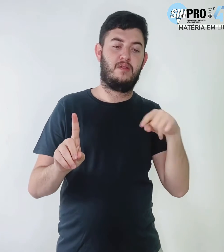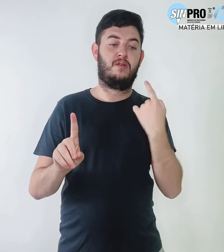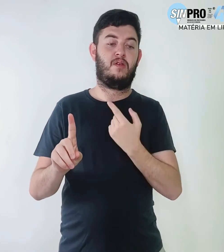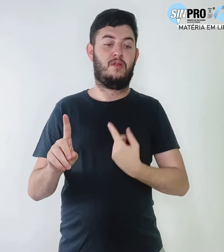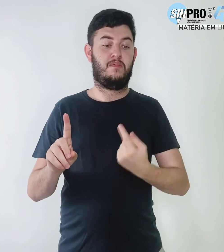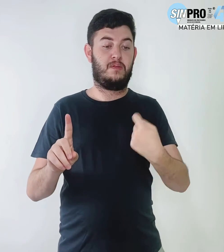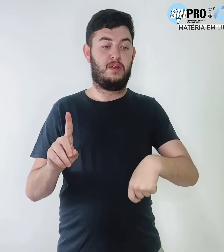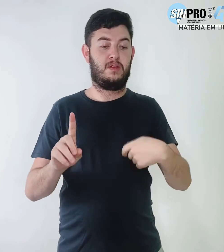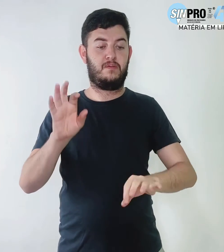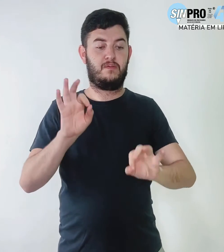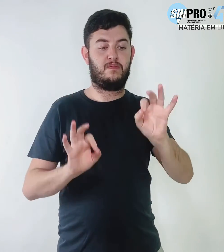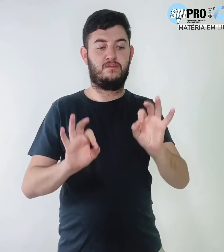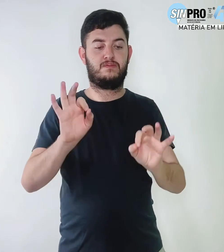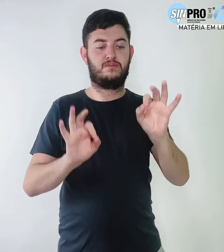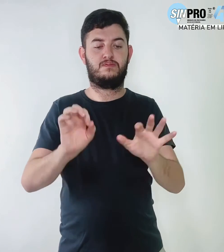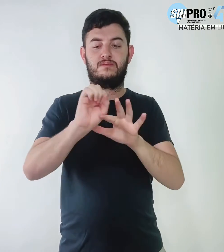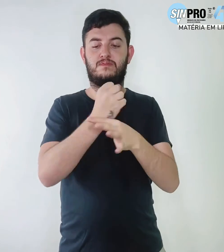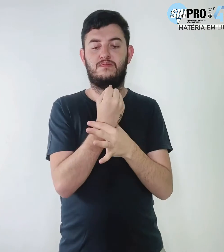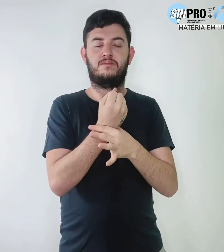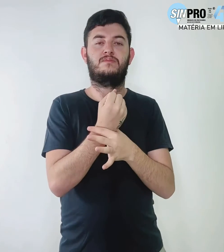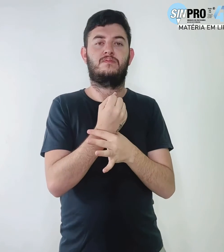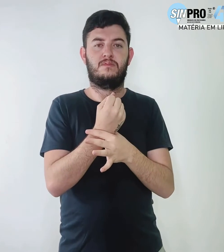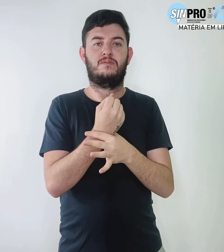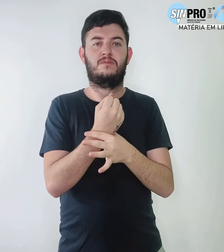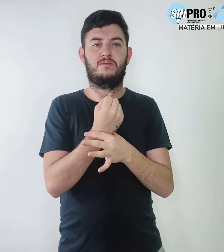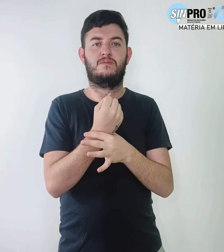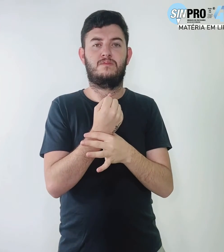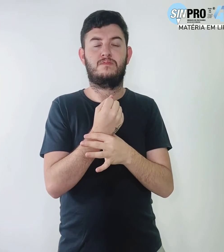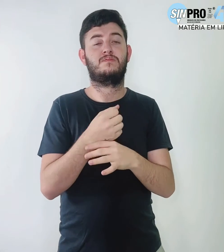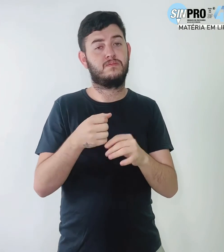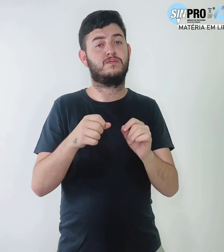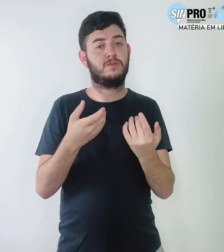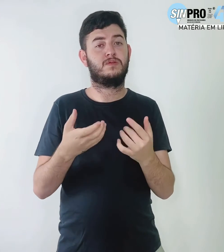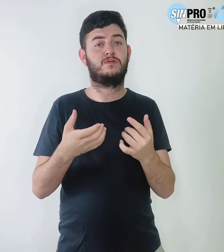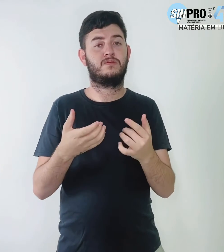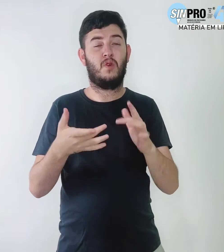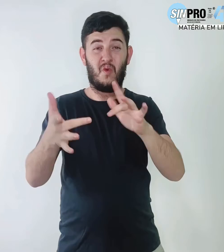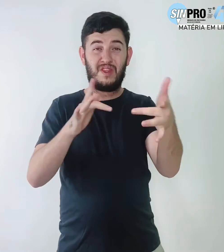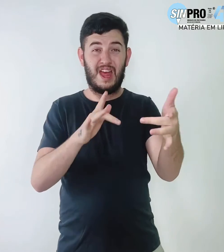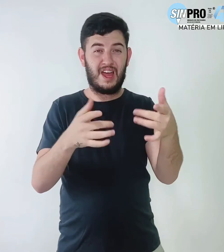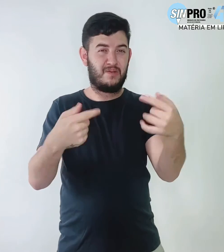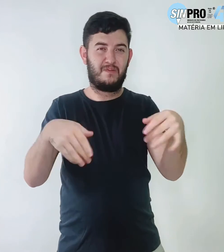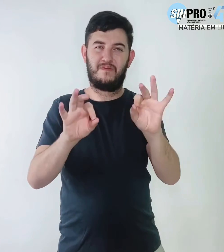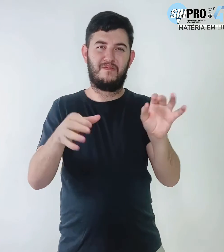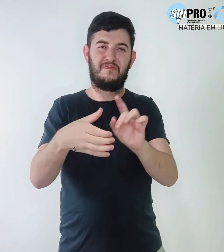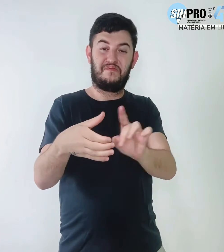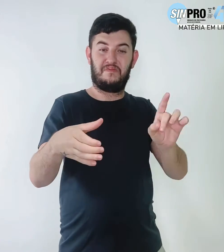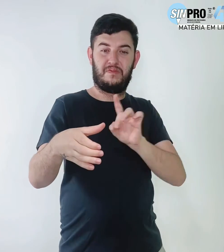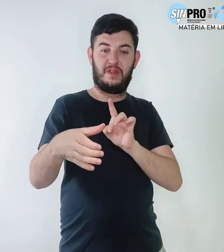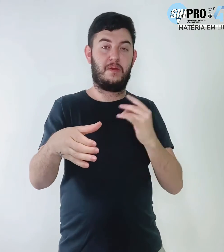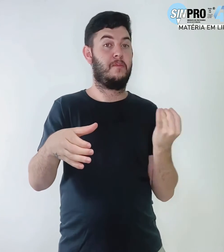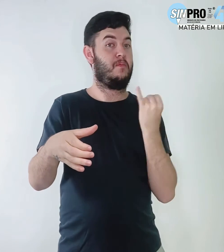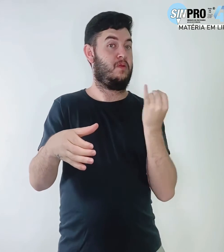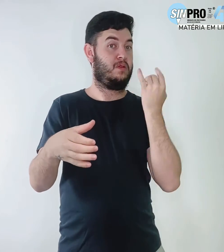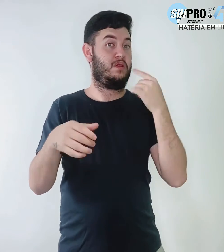que temos para nos organizarmos e garantirmos que o distanciamento físico aumente, que